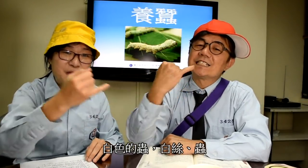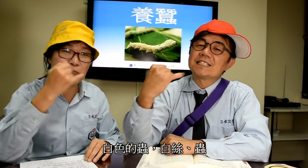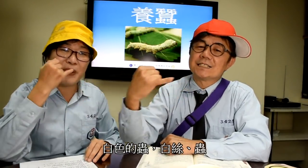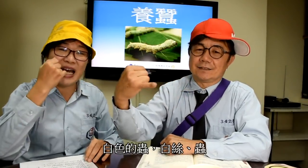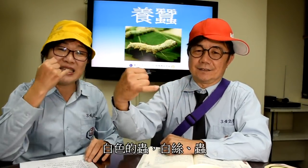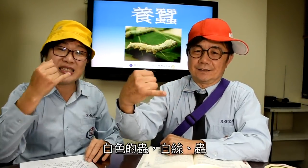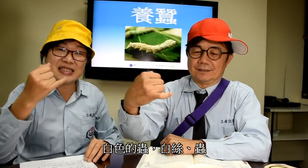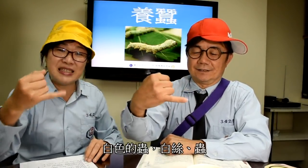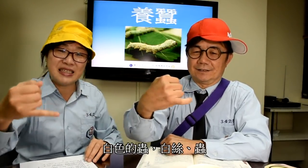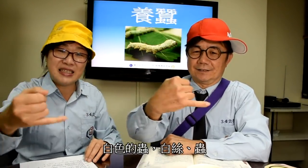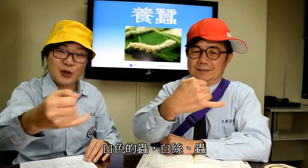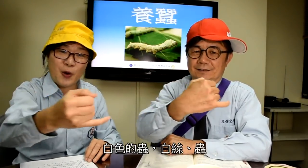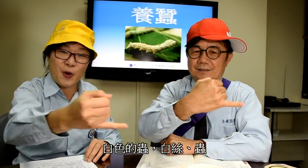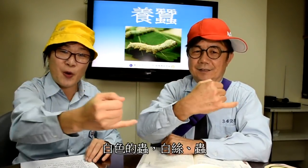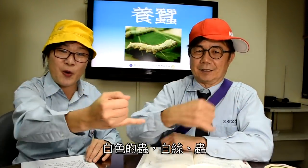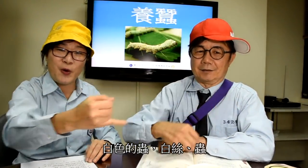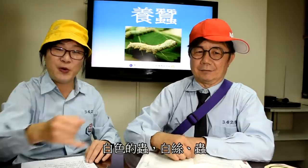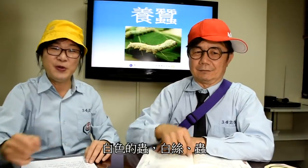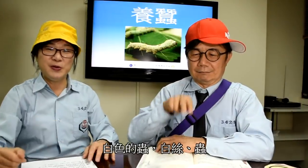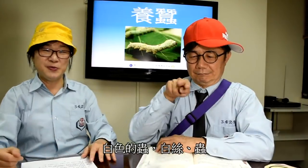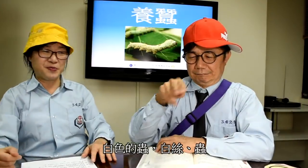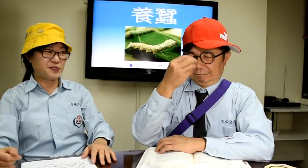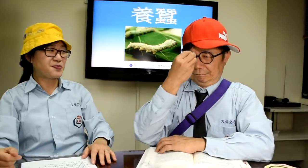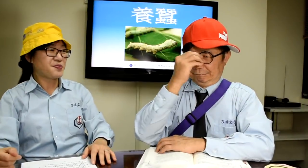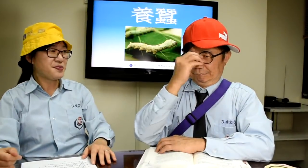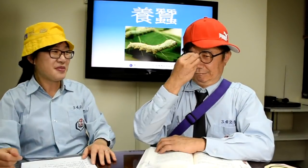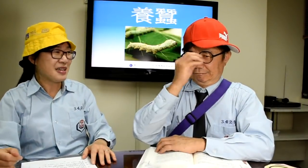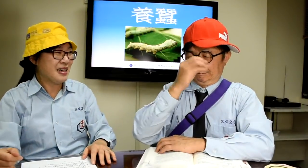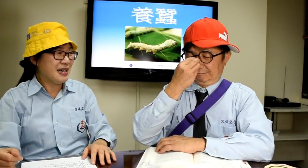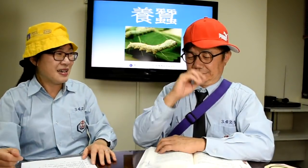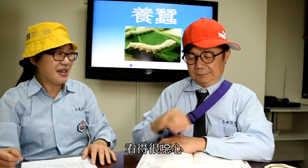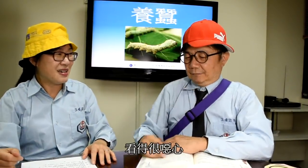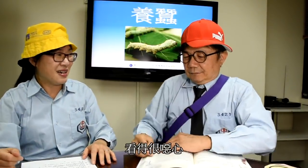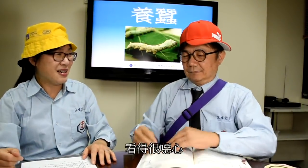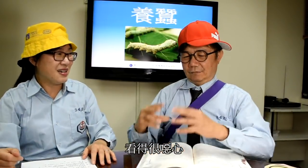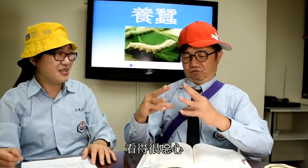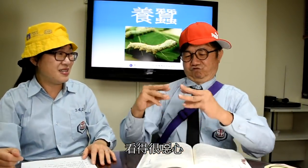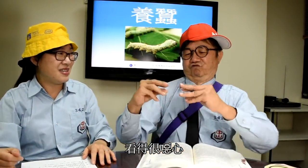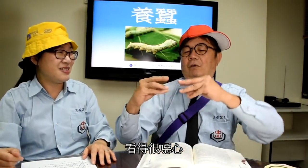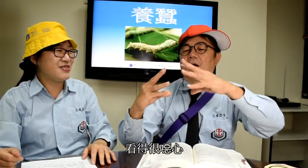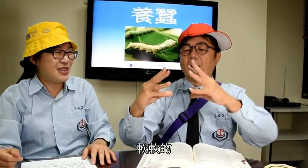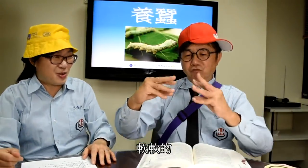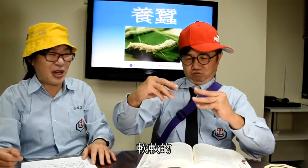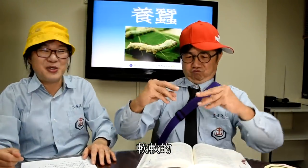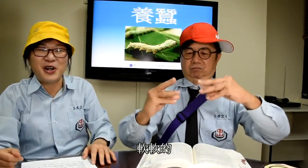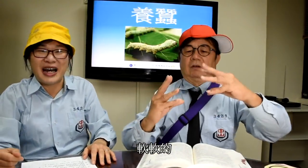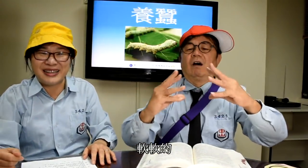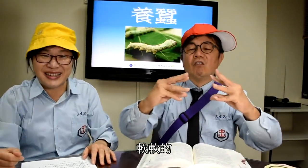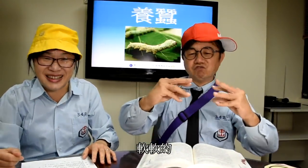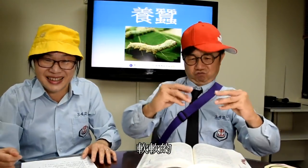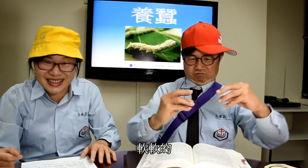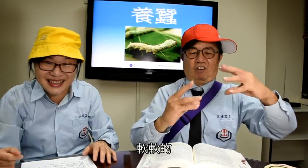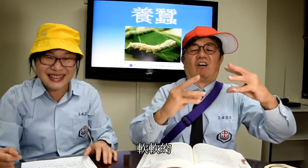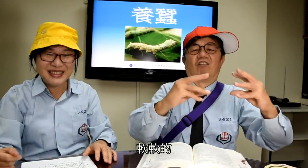白丝虫，看得很恶心，软软的。